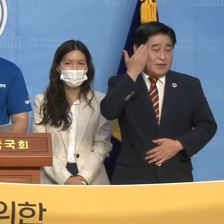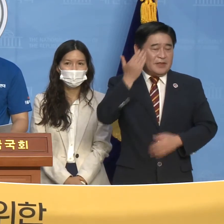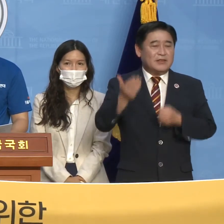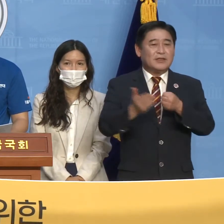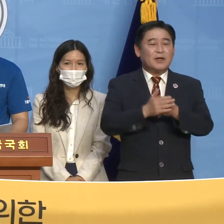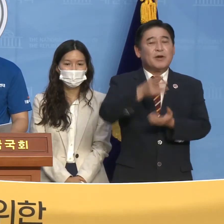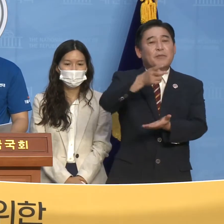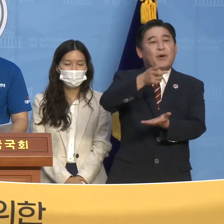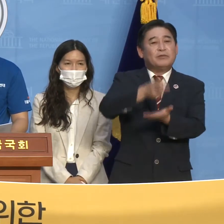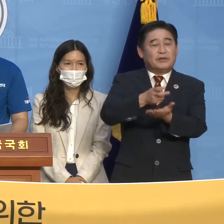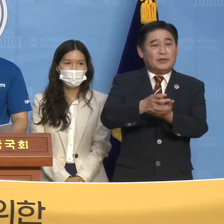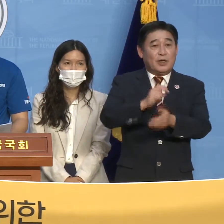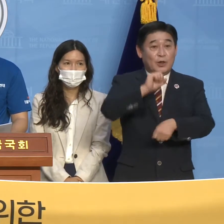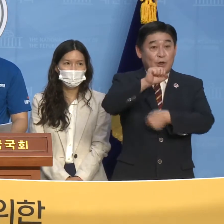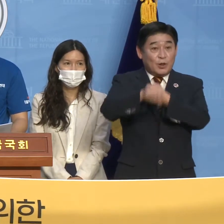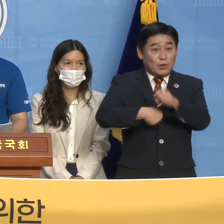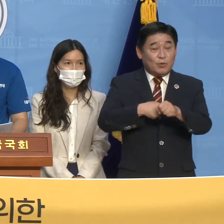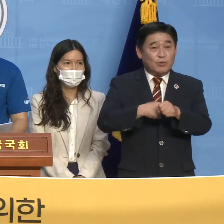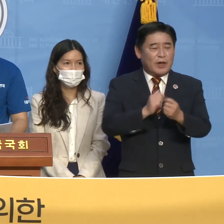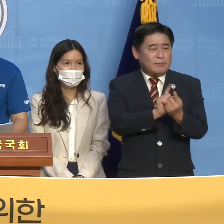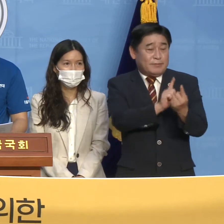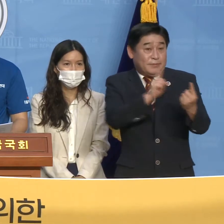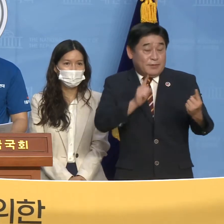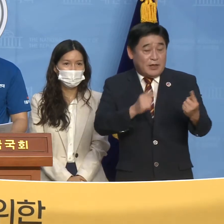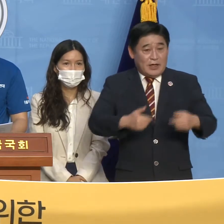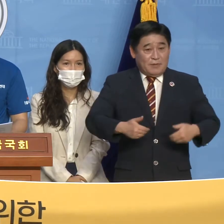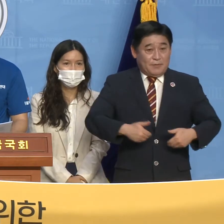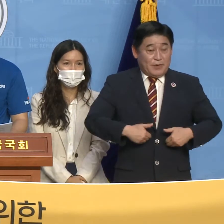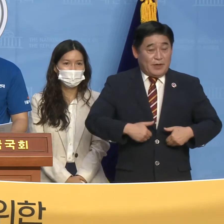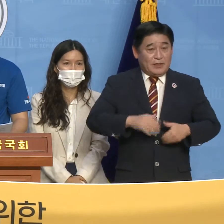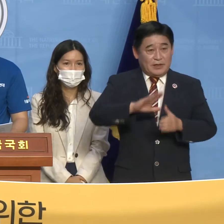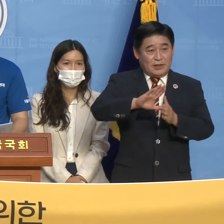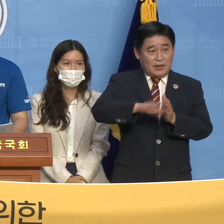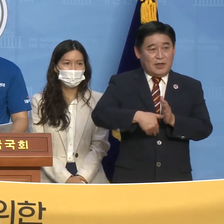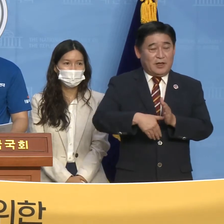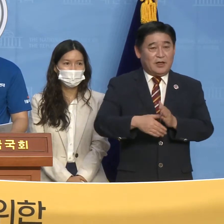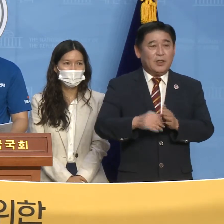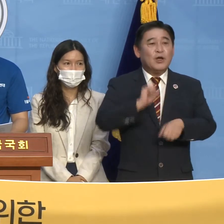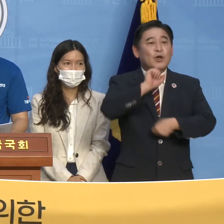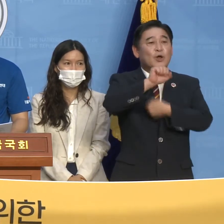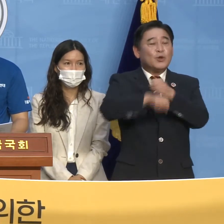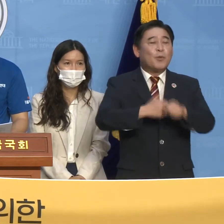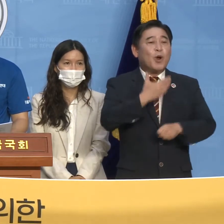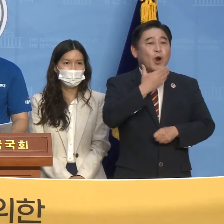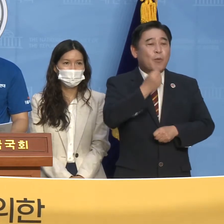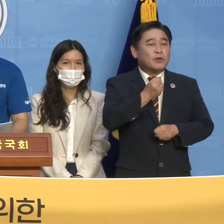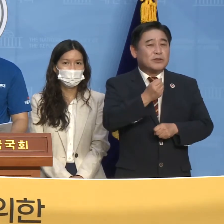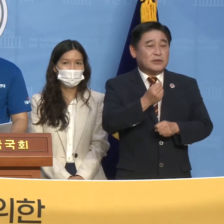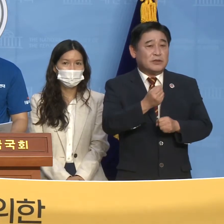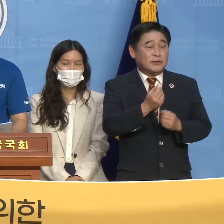의미에서 이 법안은 동물과의 생태적 거리두기가 요구되는 현 시점에서 동물의 복지를